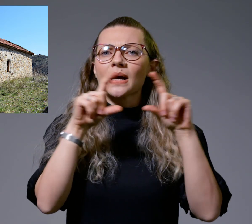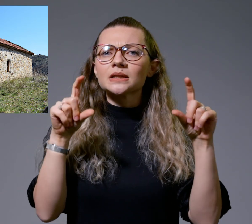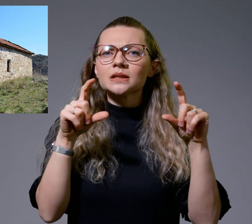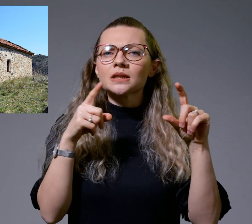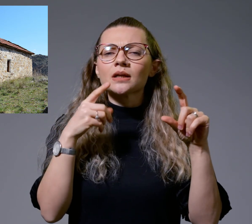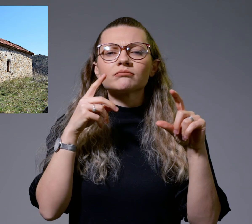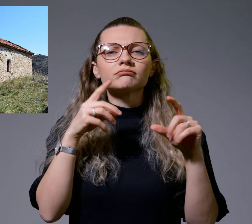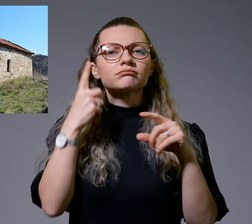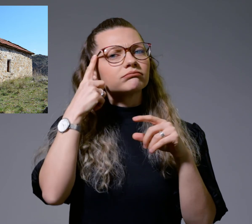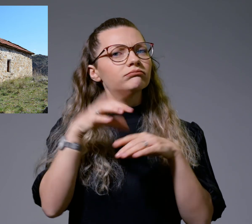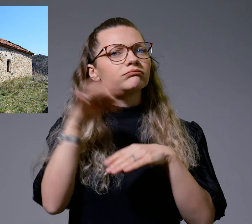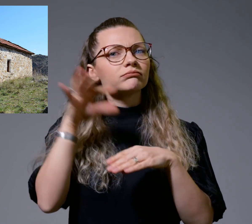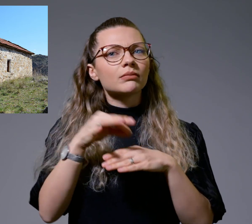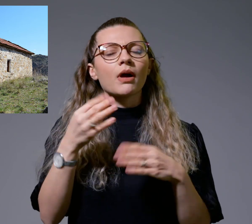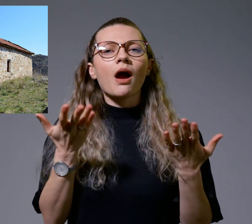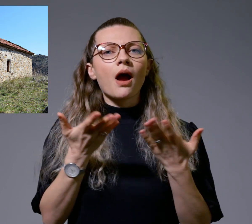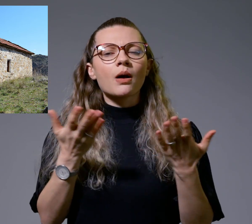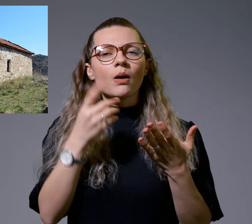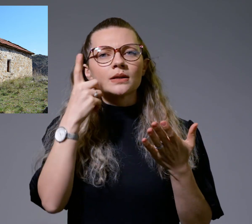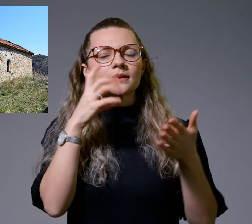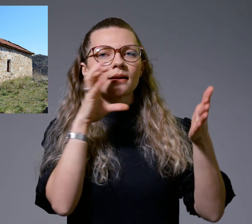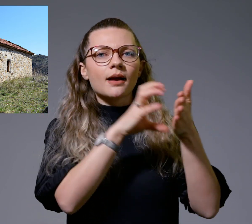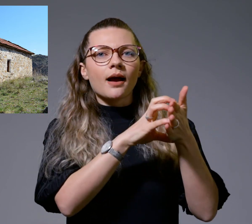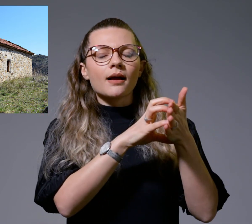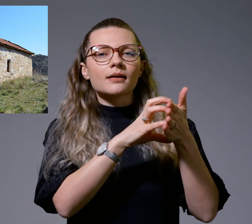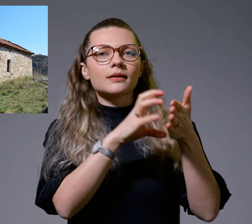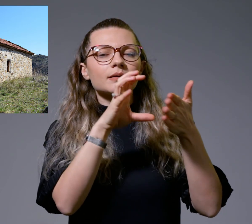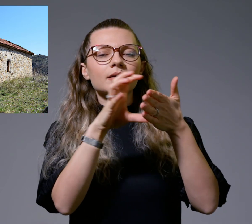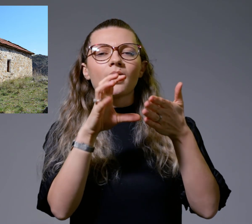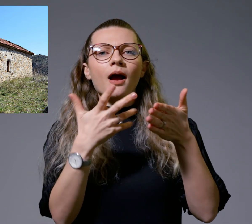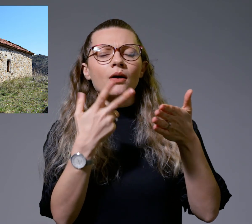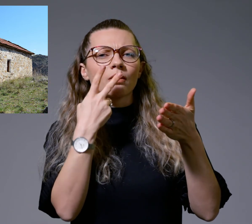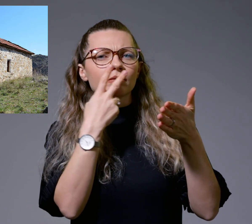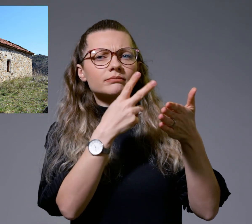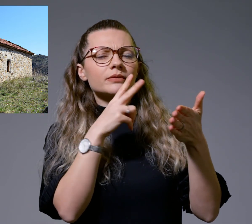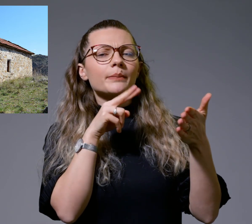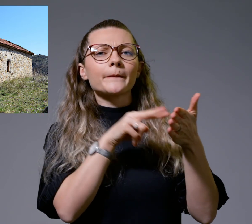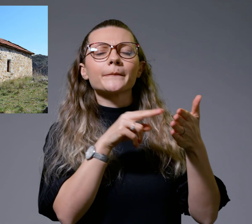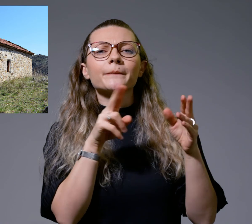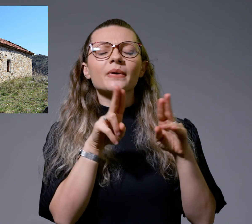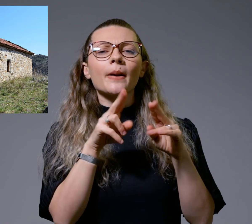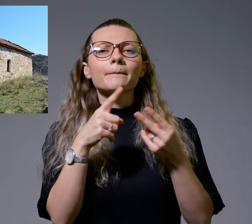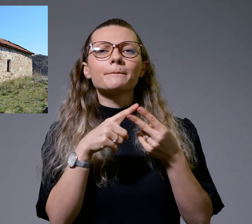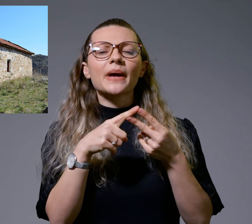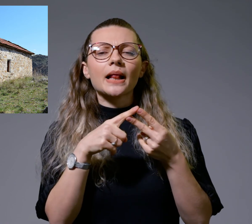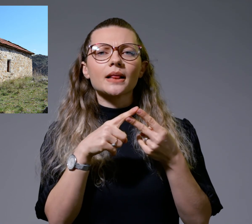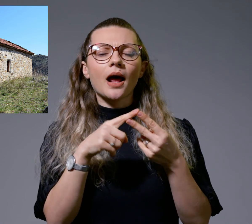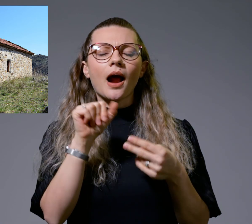иновации, како насликаните сцени со визијата на Петар Александриски и